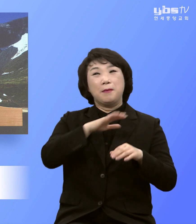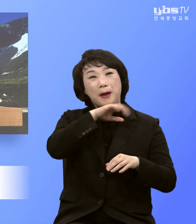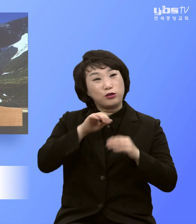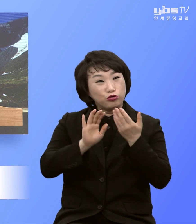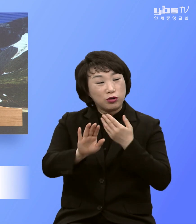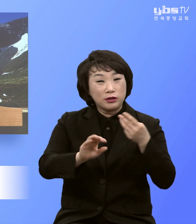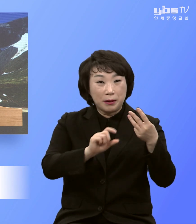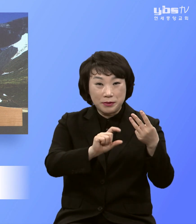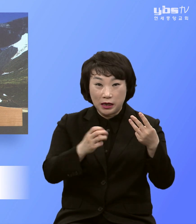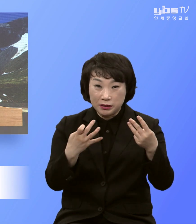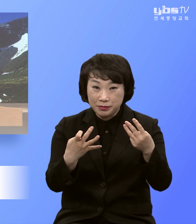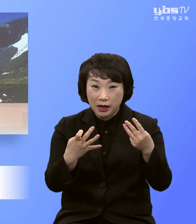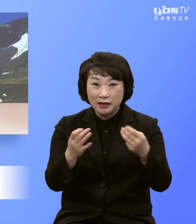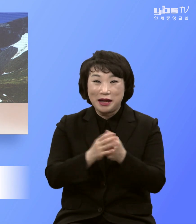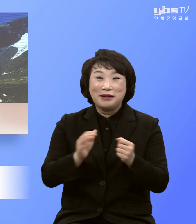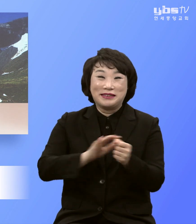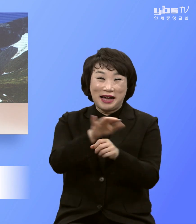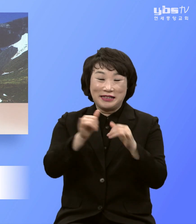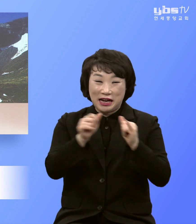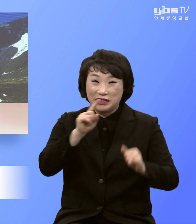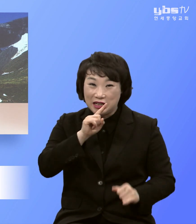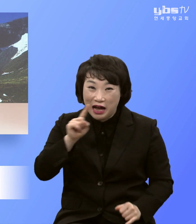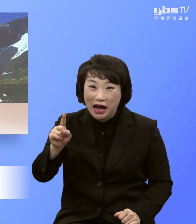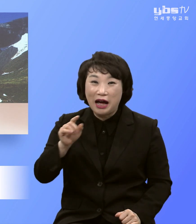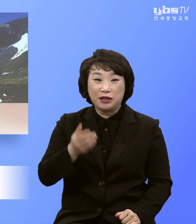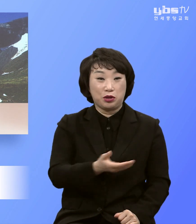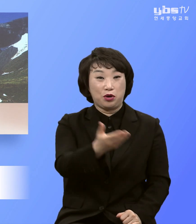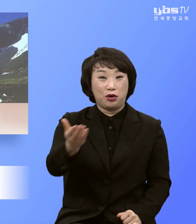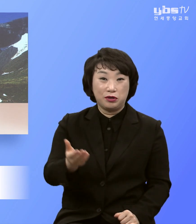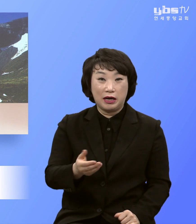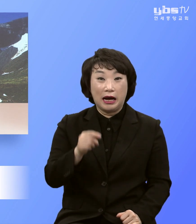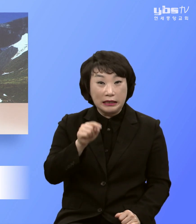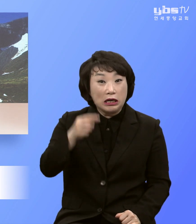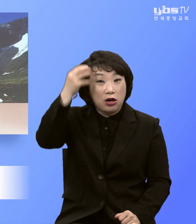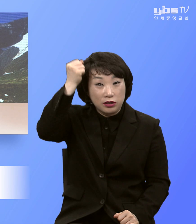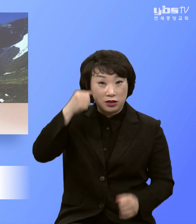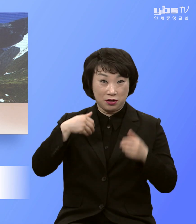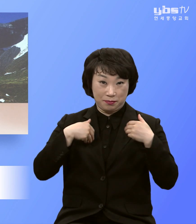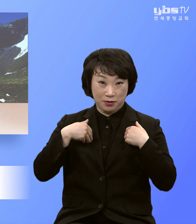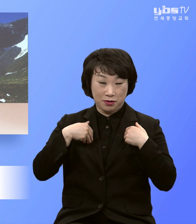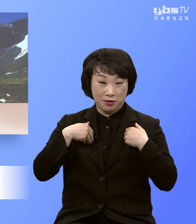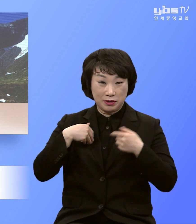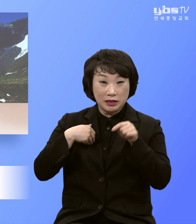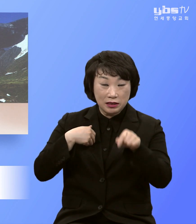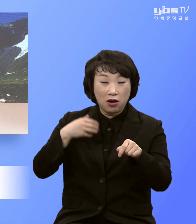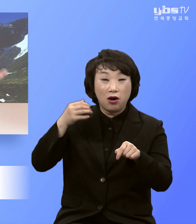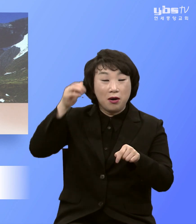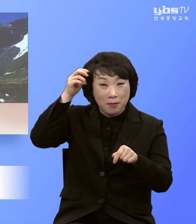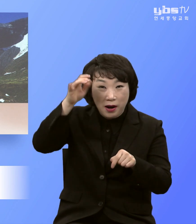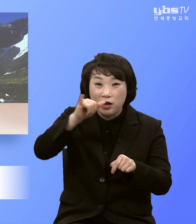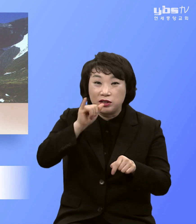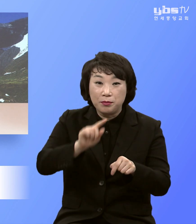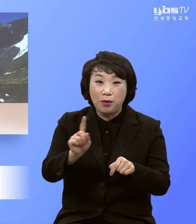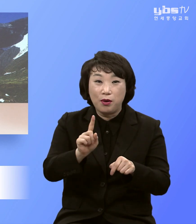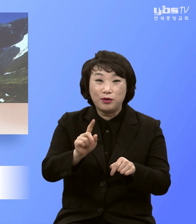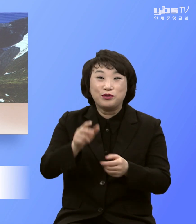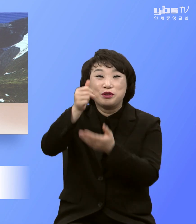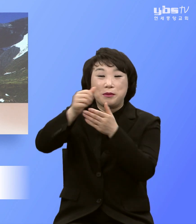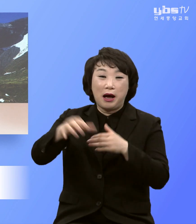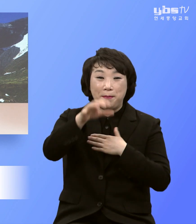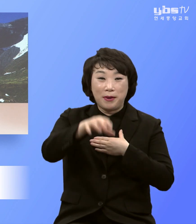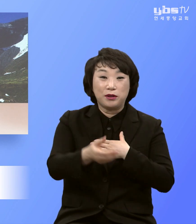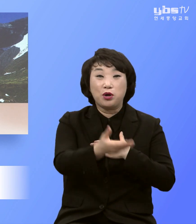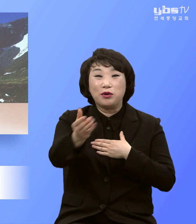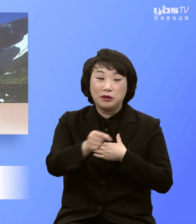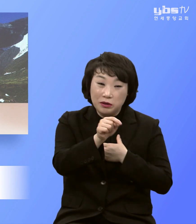3장 14절에 그러므로 사랑하는 자들아 너희가 이것을 바라보나니 주 앞에서